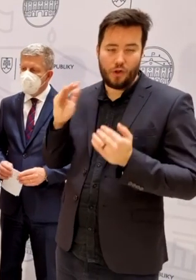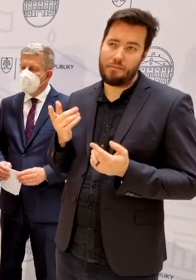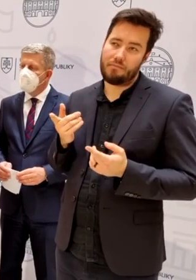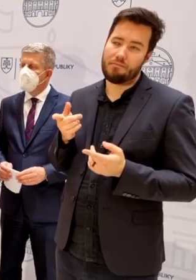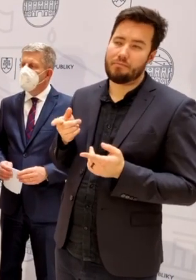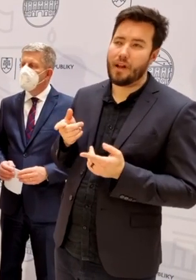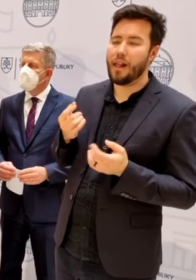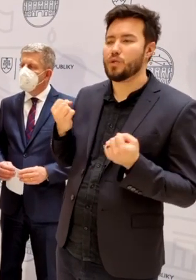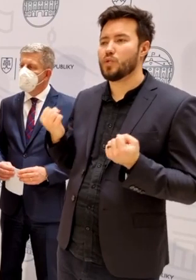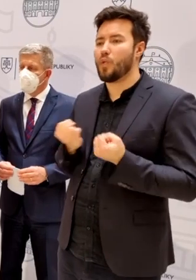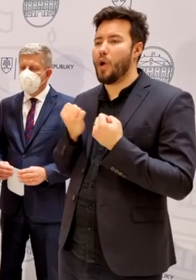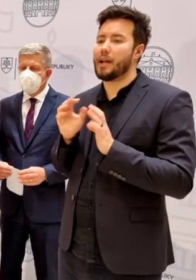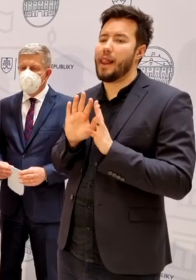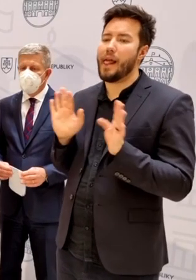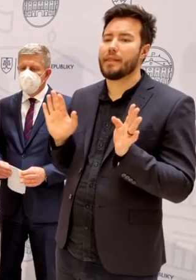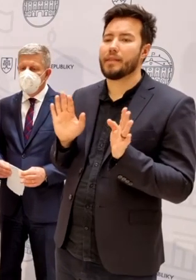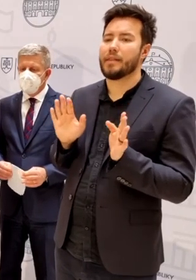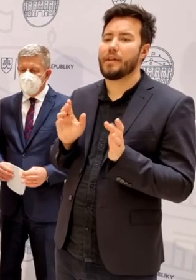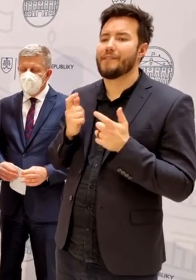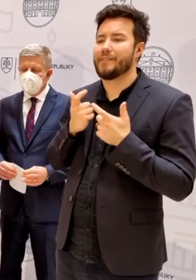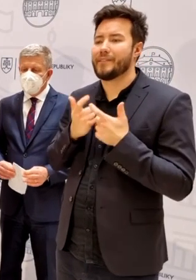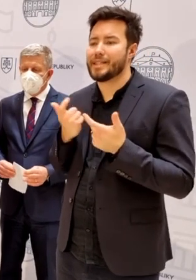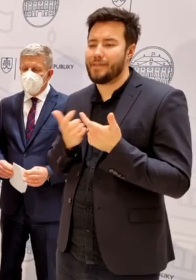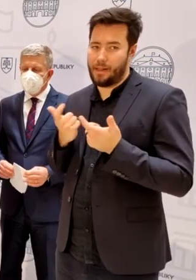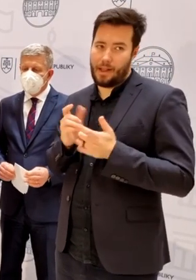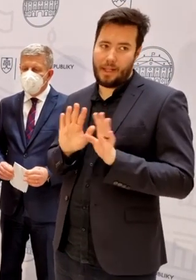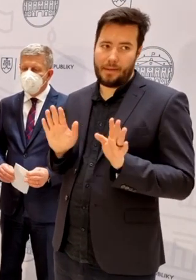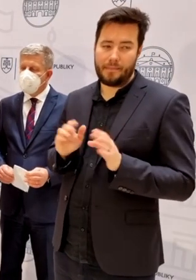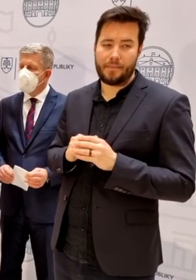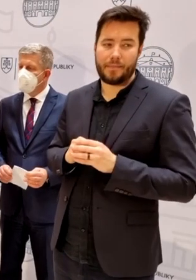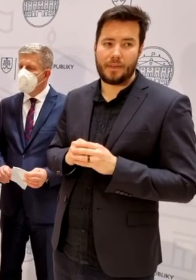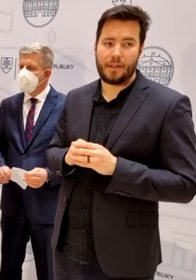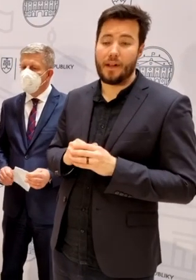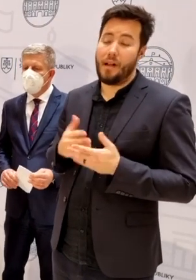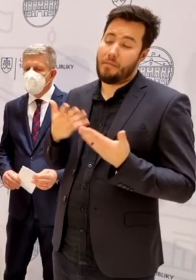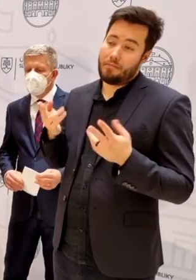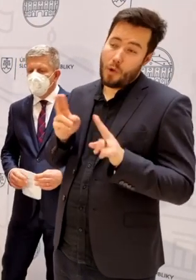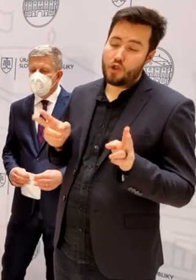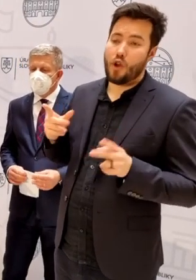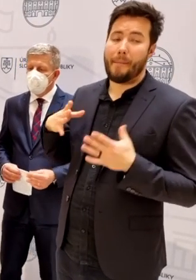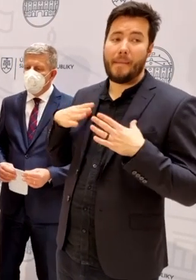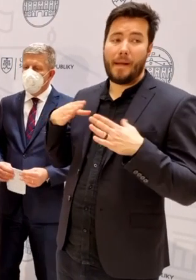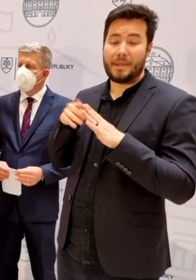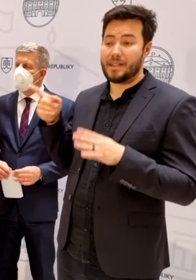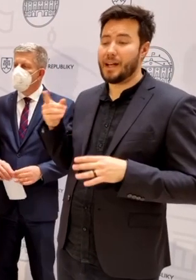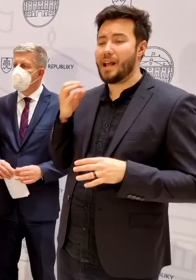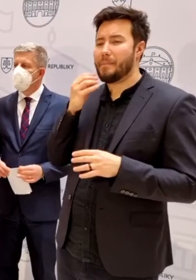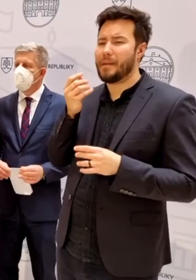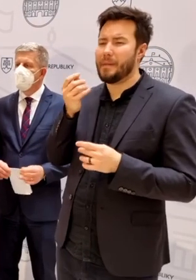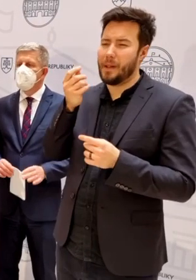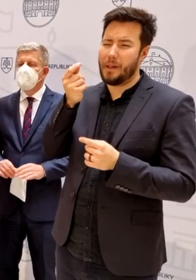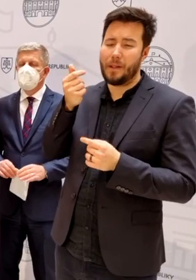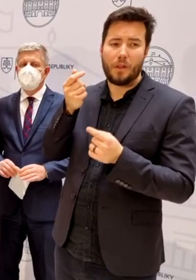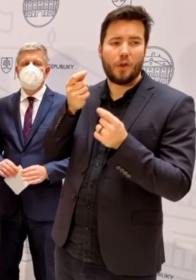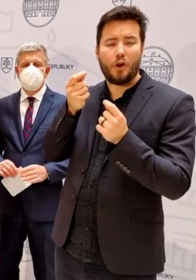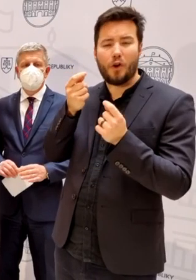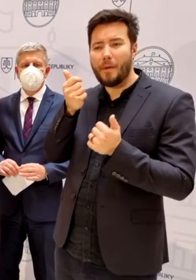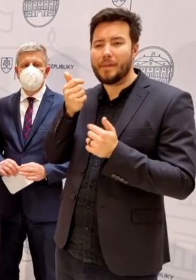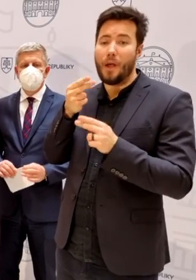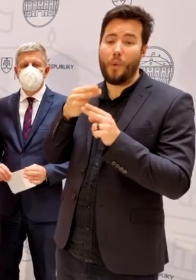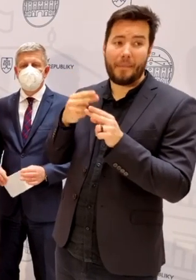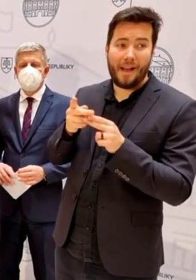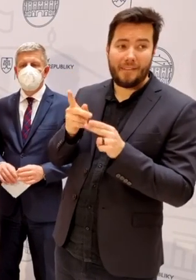je tak v takej vysvetľovacej rovine a prípadne, ako pán minister hovoril, ak by tam nejaké drobné ešte nejaké